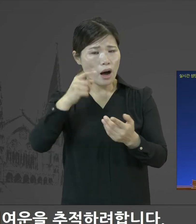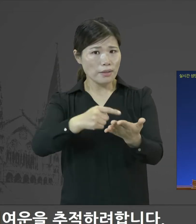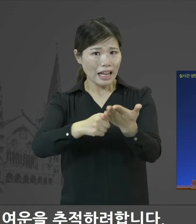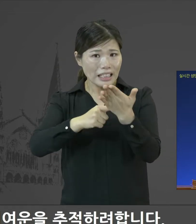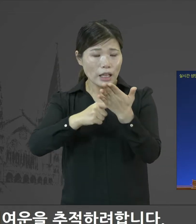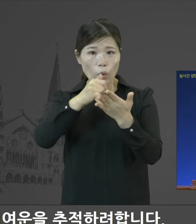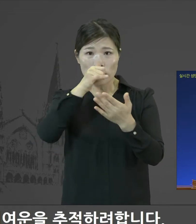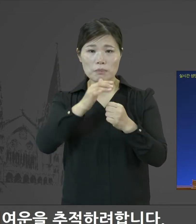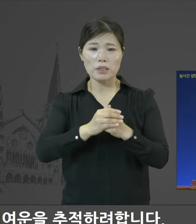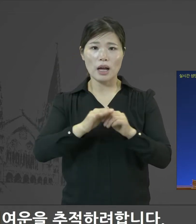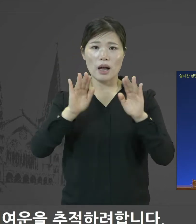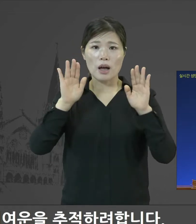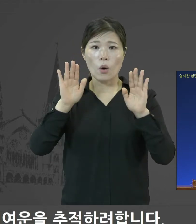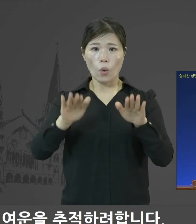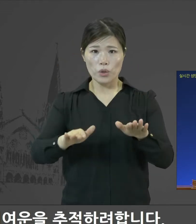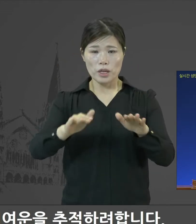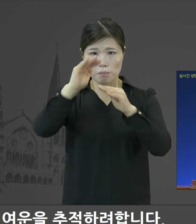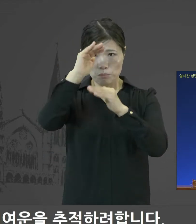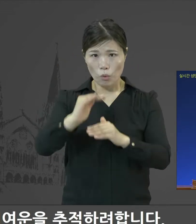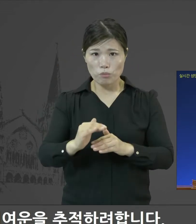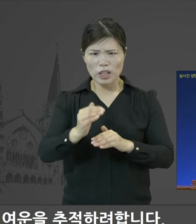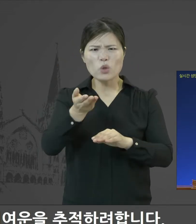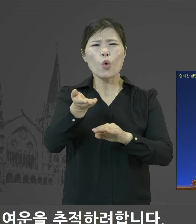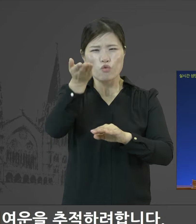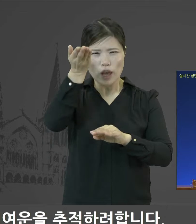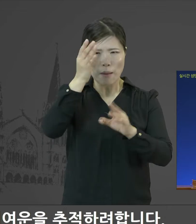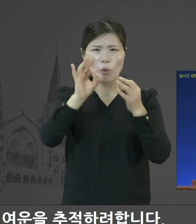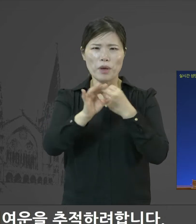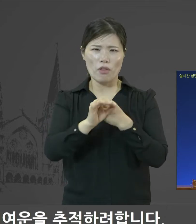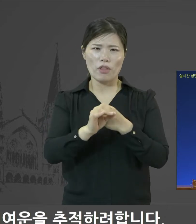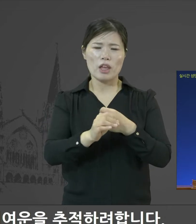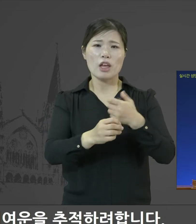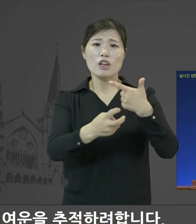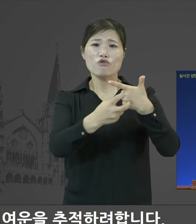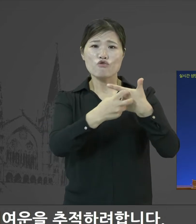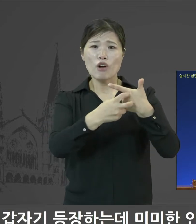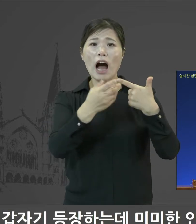우리 본문 좀 앞으로 이동해 보시면 누가복음